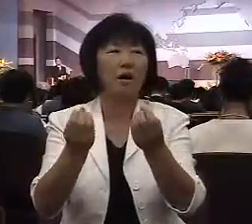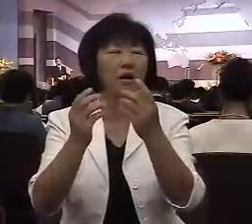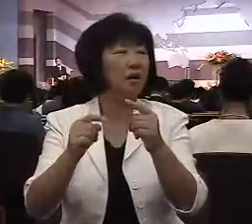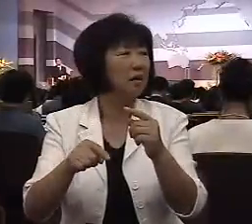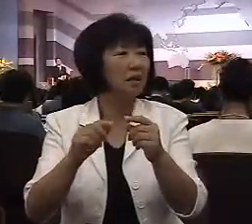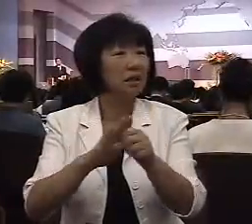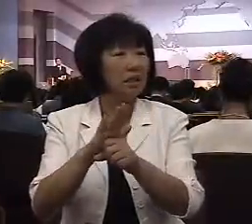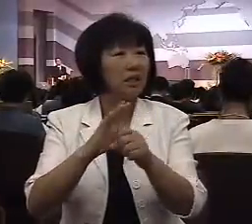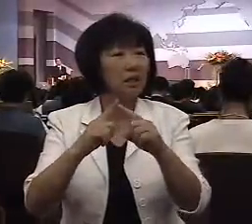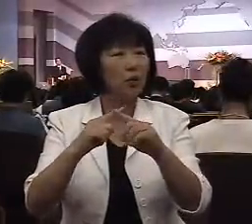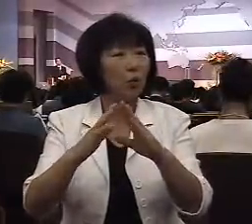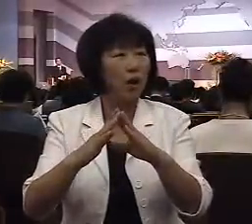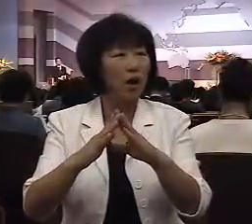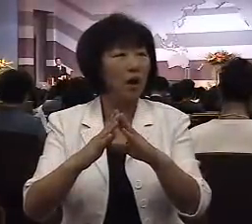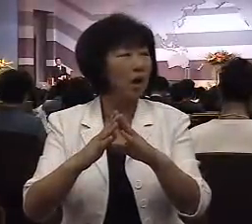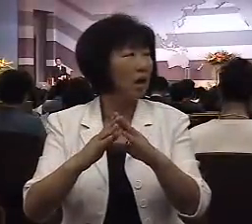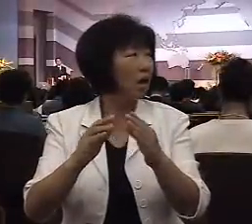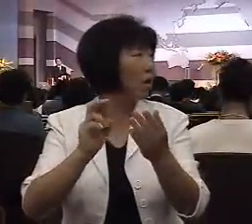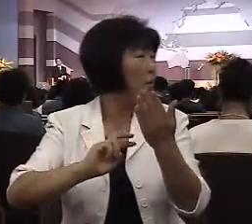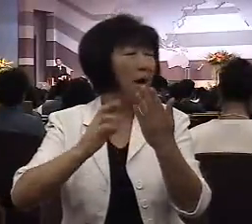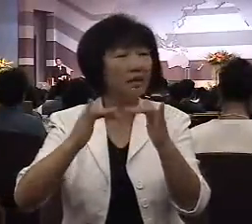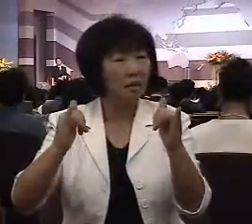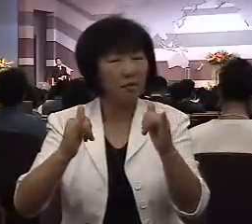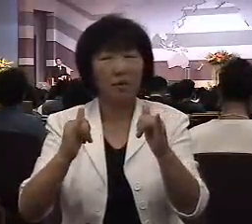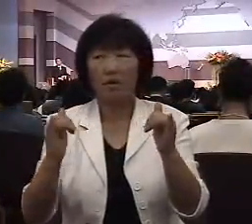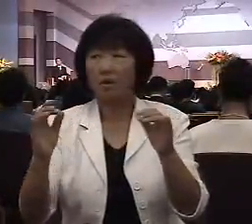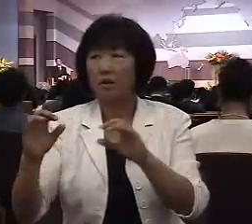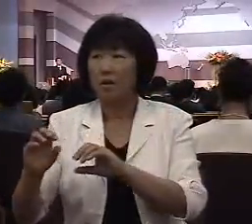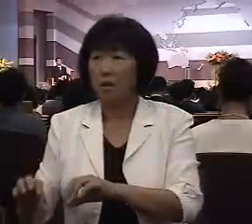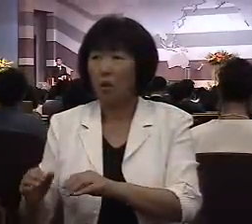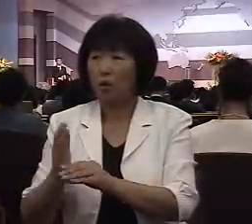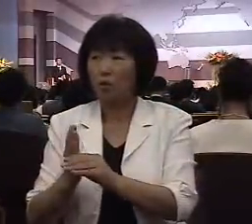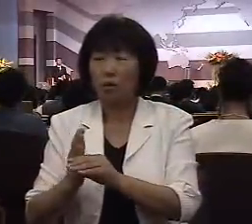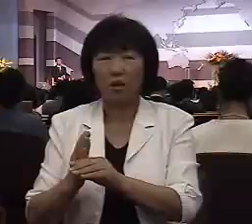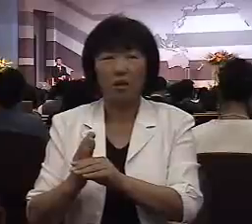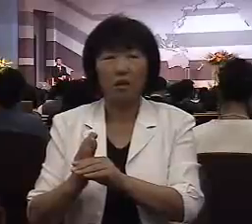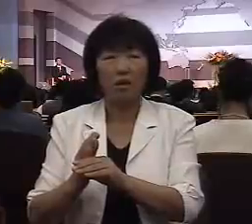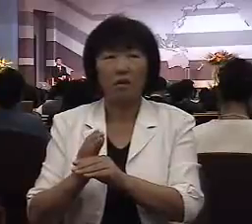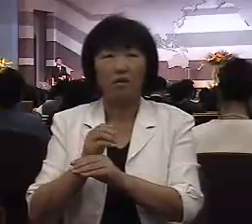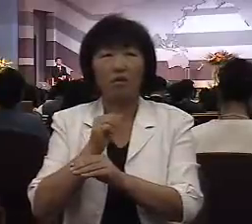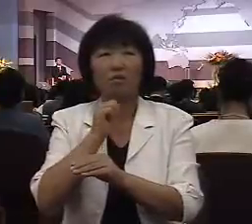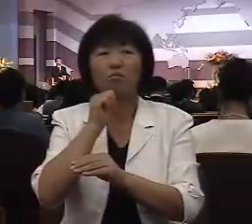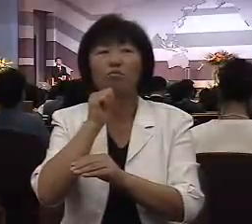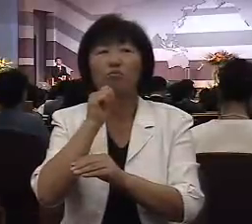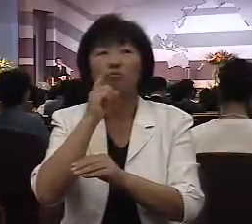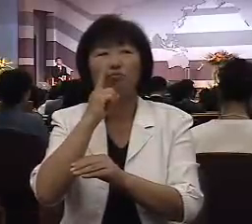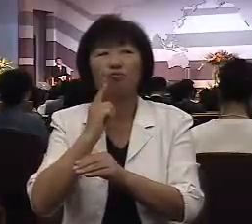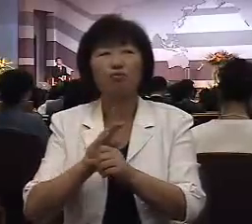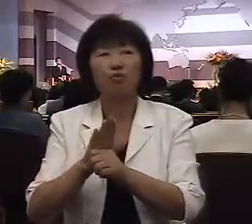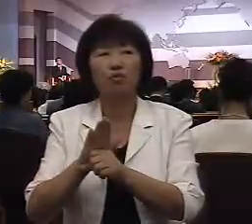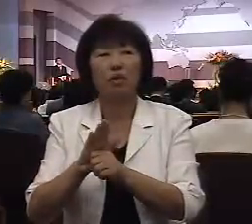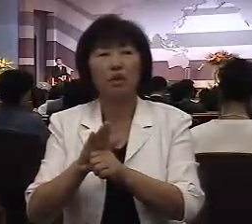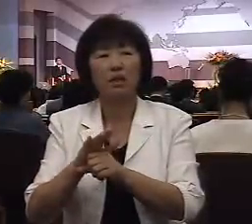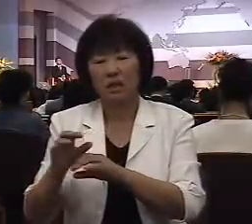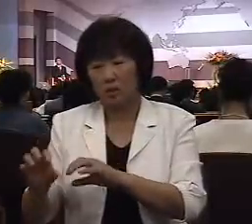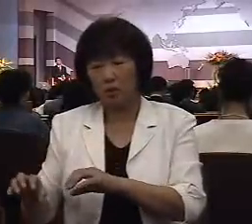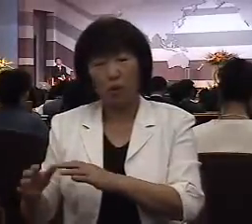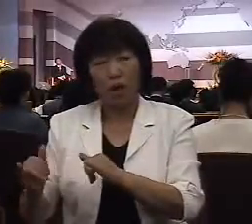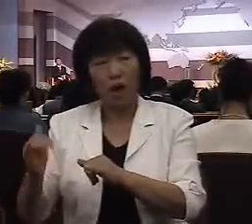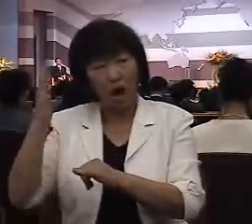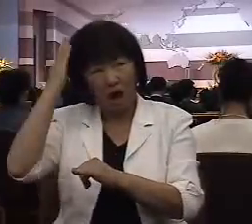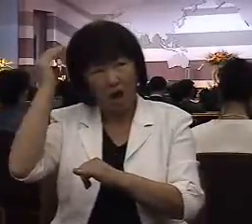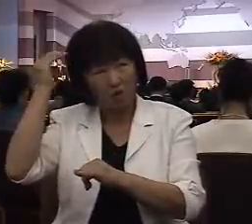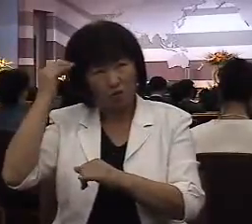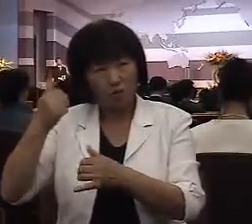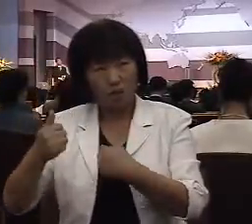특별히 음악을 하시는 많은 분들이 있는데요. 우리 이웃 중에 불우한 이웃들, 한국 분들만 아니고 한국